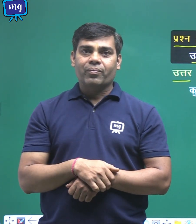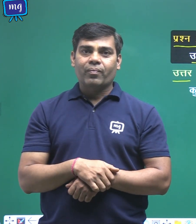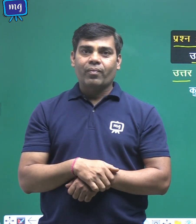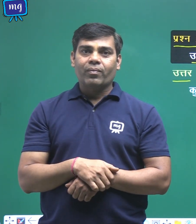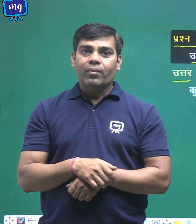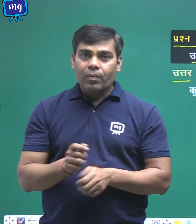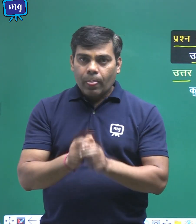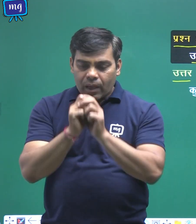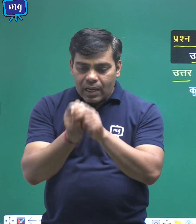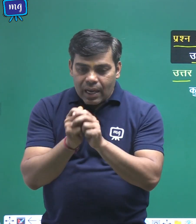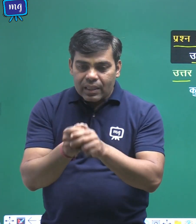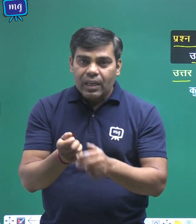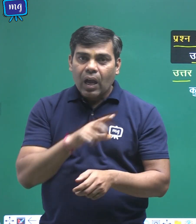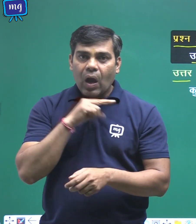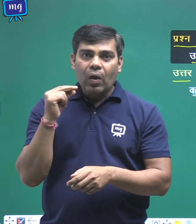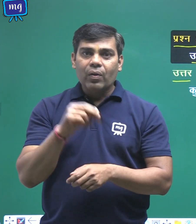गैती और